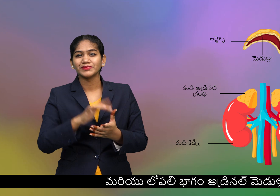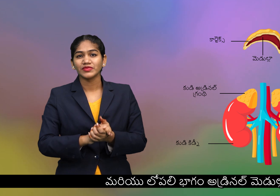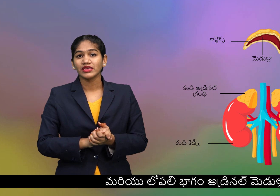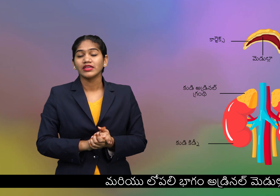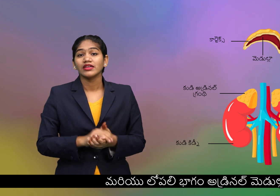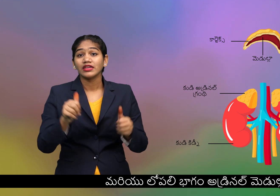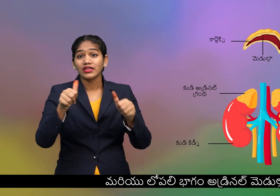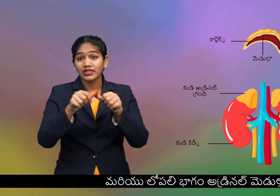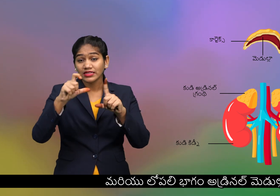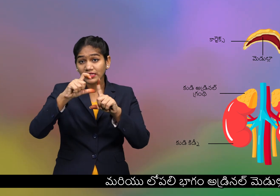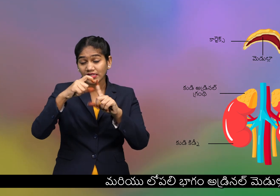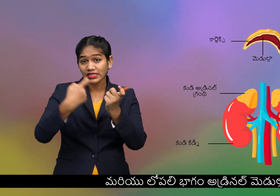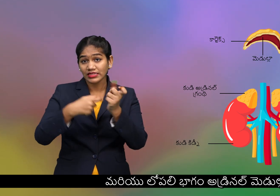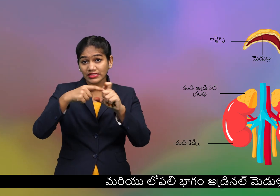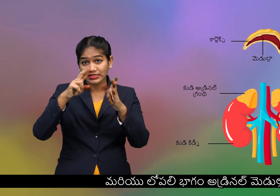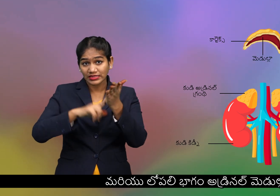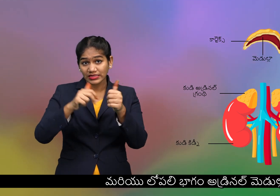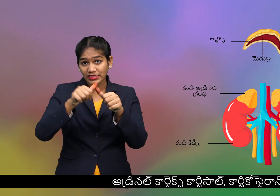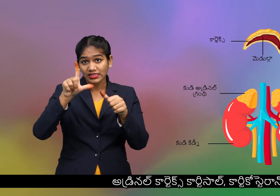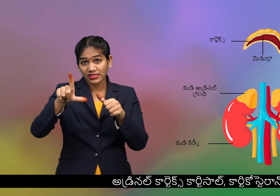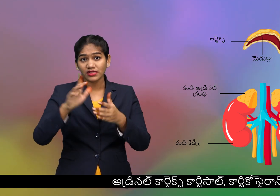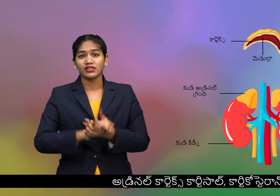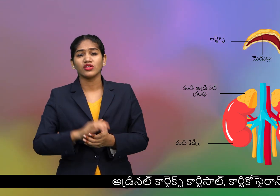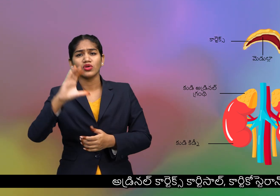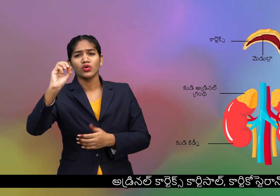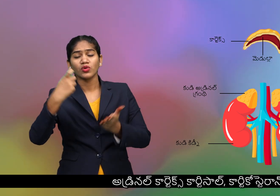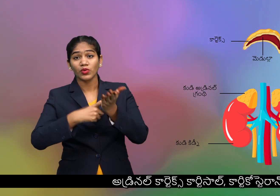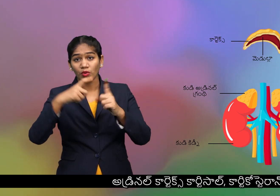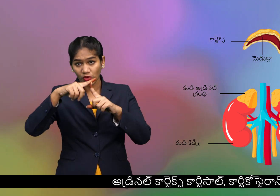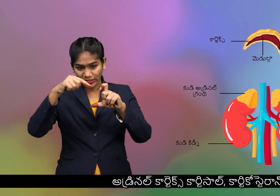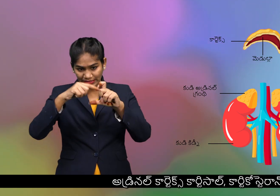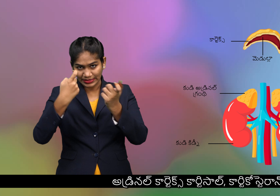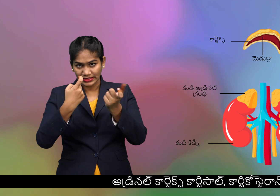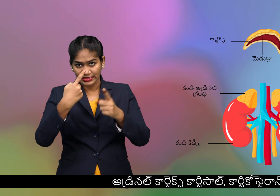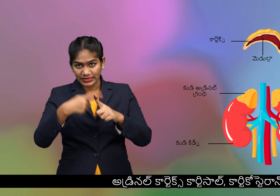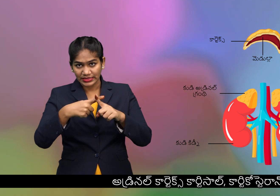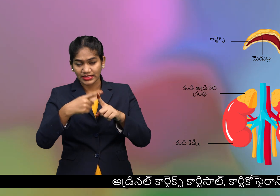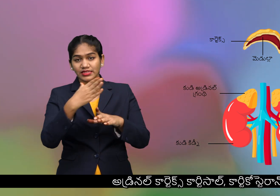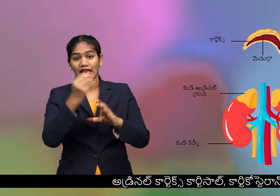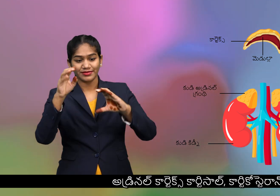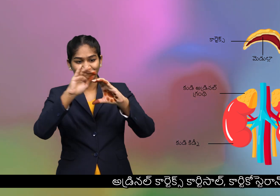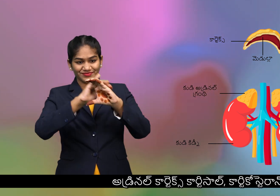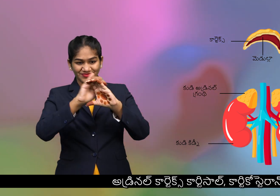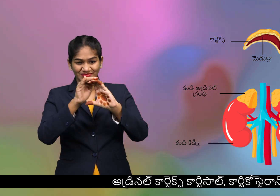మరియు లోపలి భాగం అడ్రినల్ మెడుల్లా. అడ్రినల్ కార్టెక్స్ కార్టిసాల్, కార్టికోస్టెరాన్,